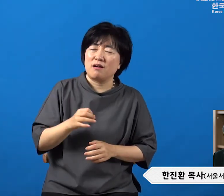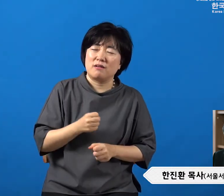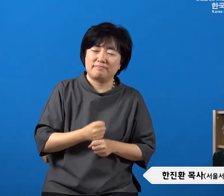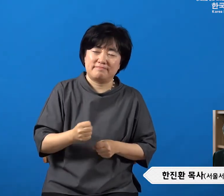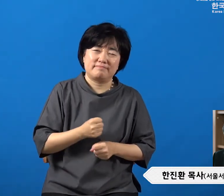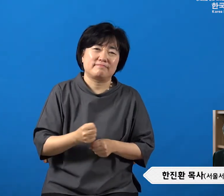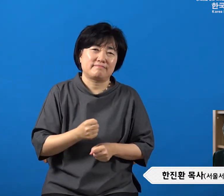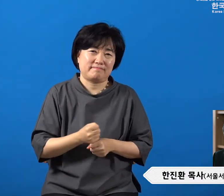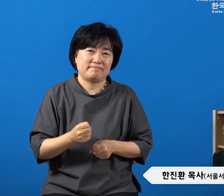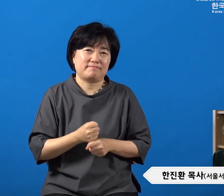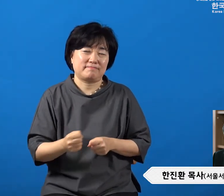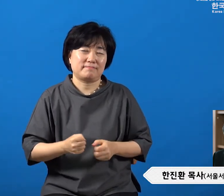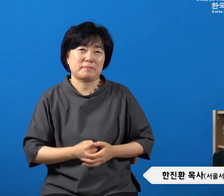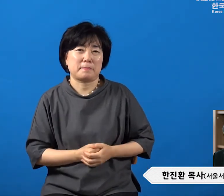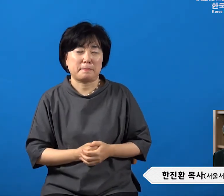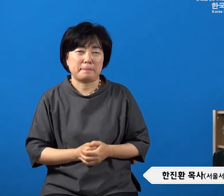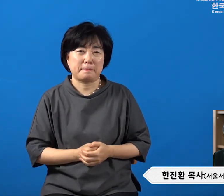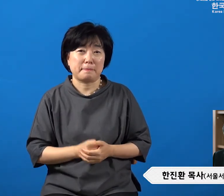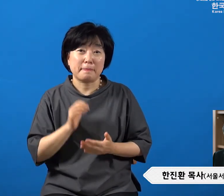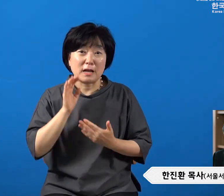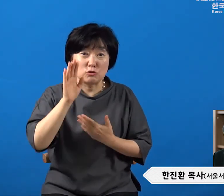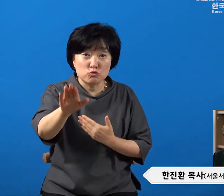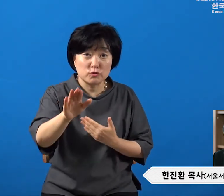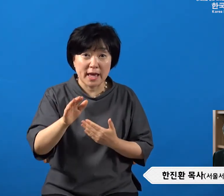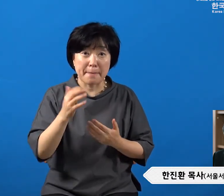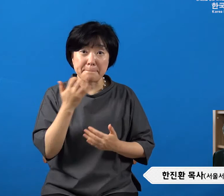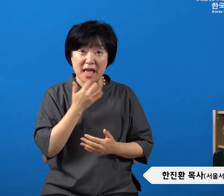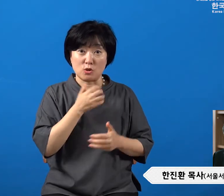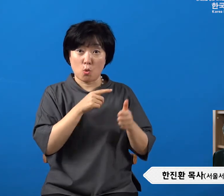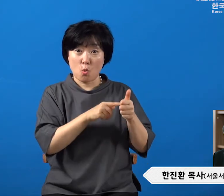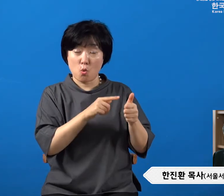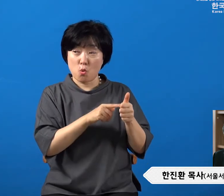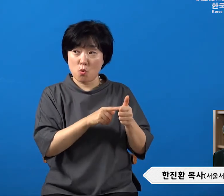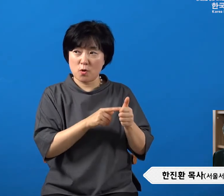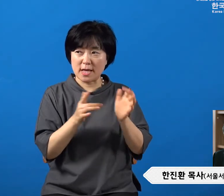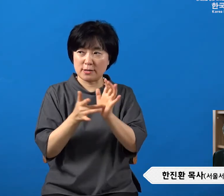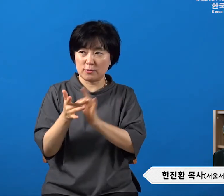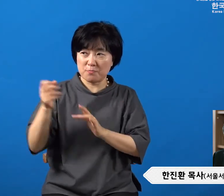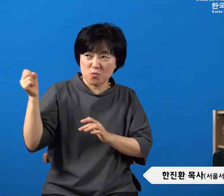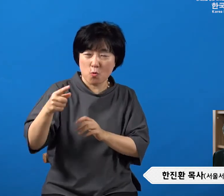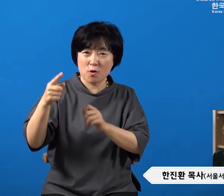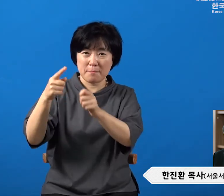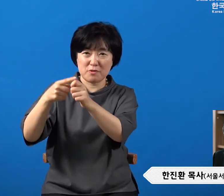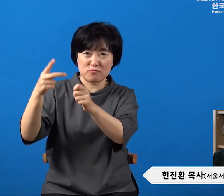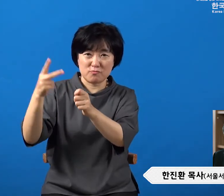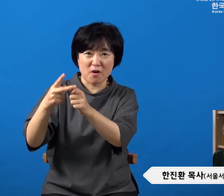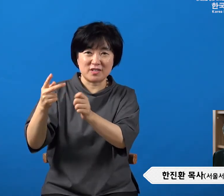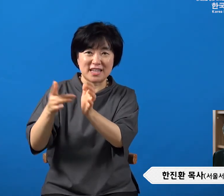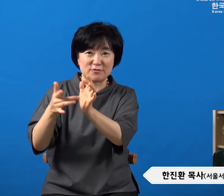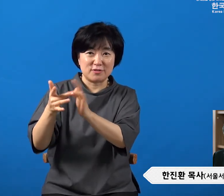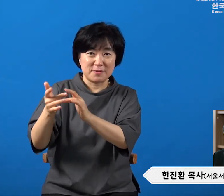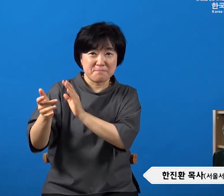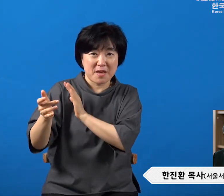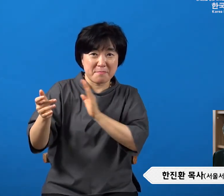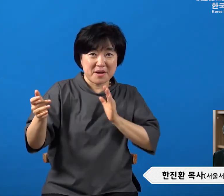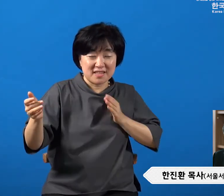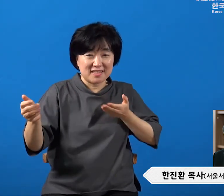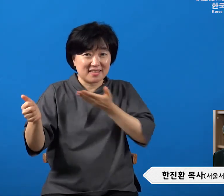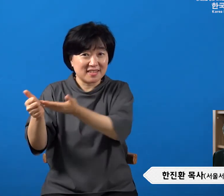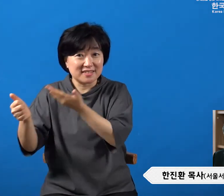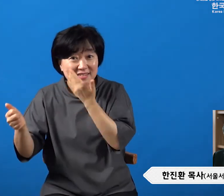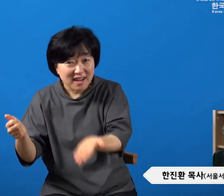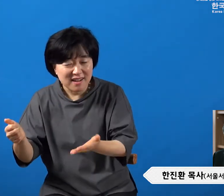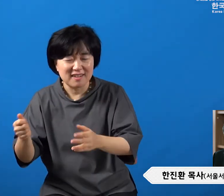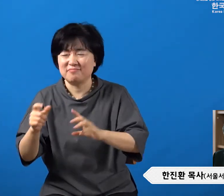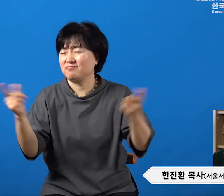부인했을까? 한 번도 부인하지 않았습니다. 부인하기는커녕 자기 생명을 바쳐서 주님을